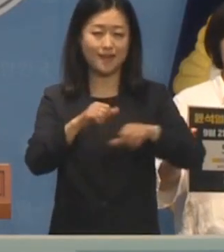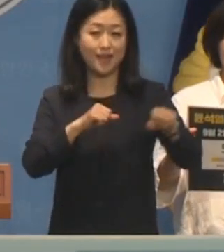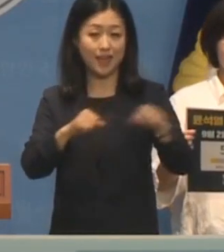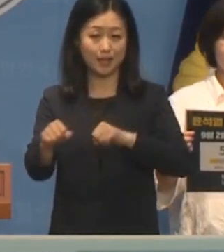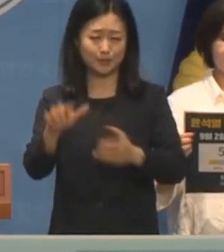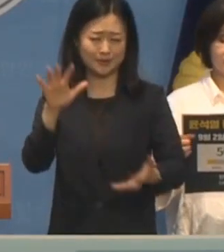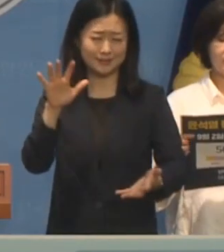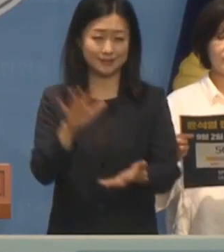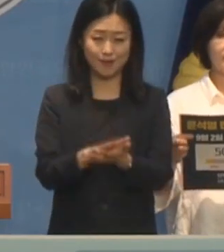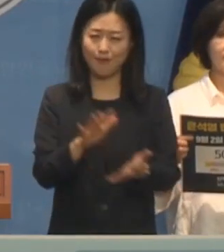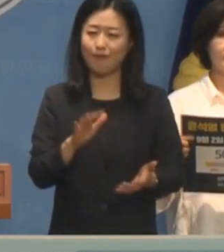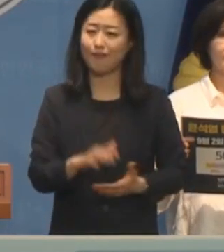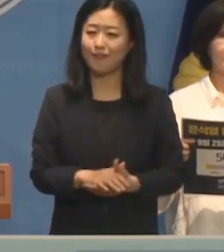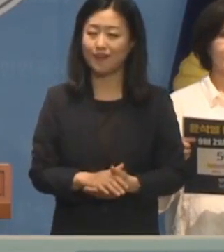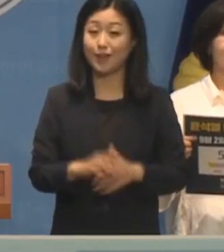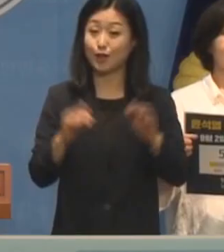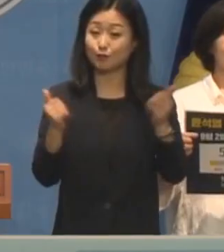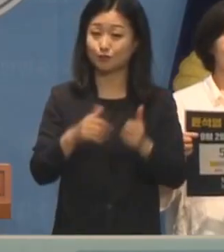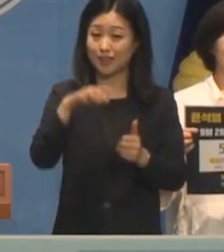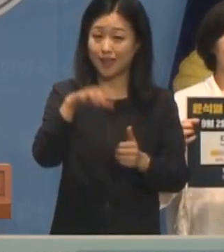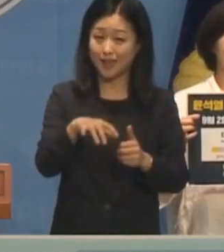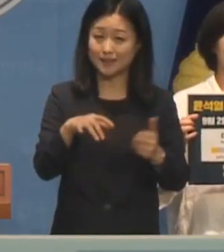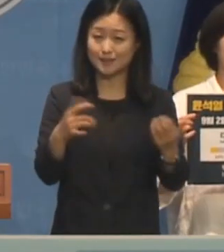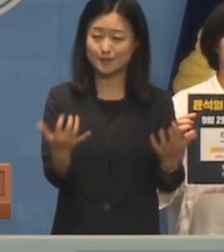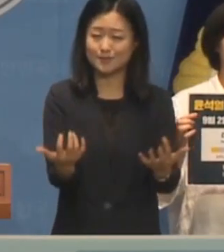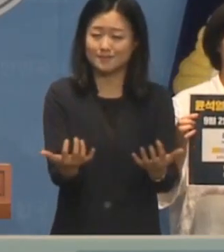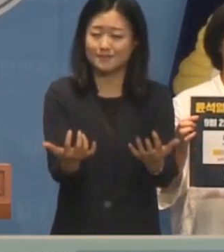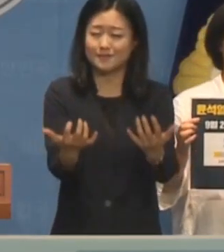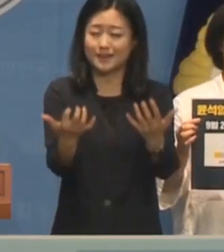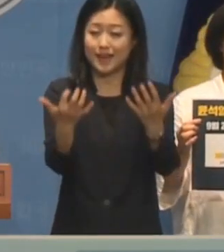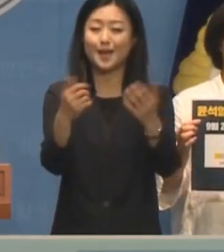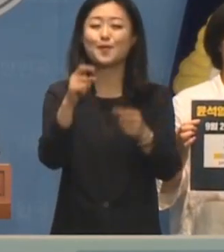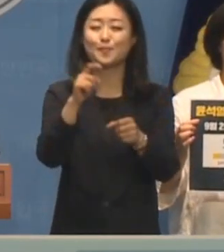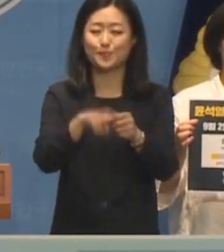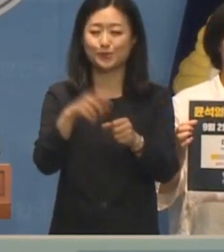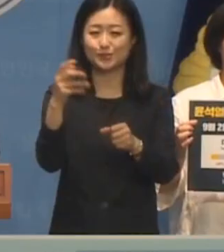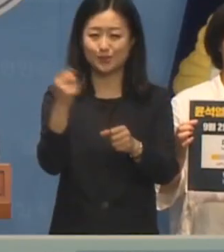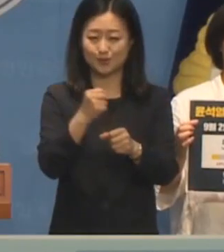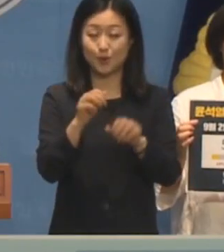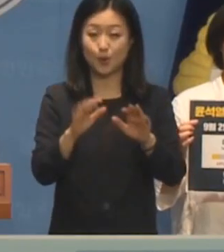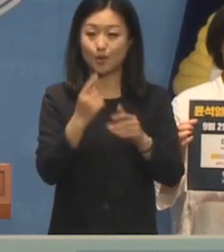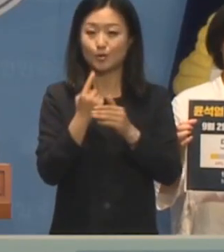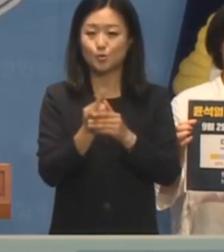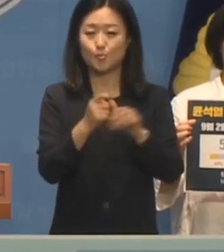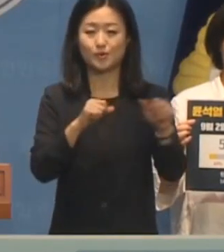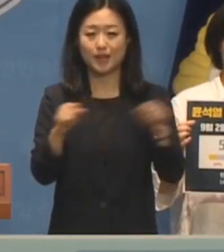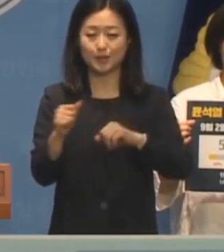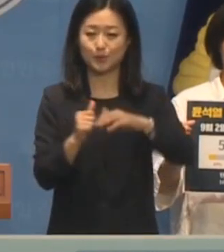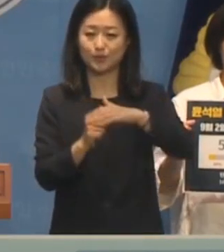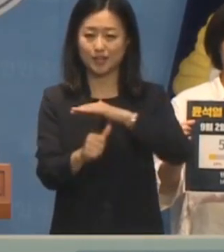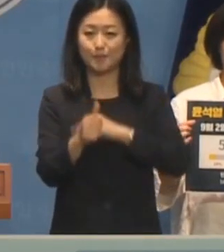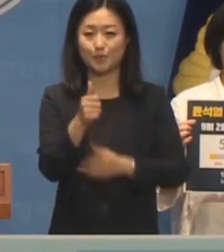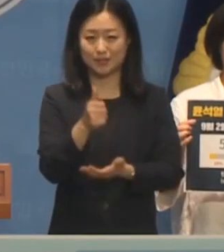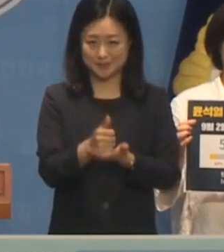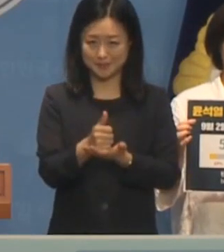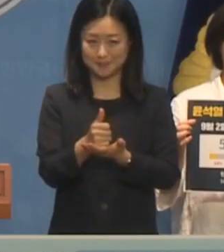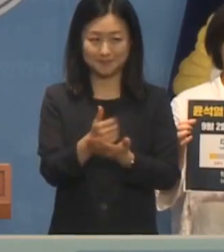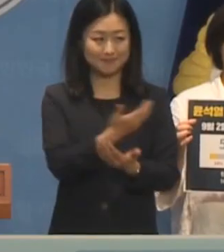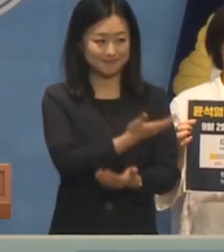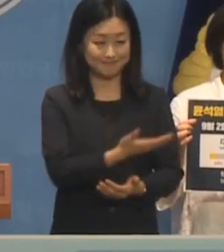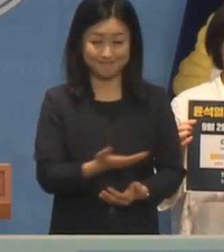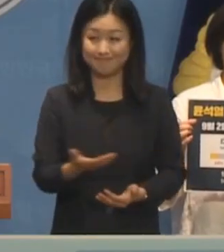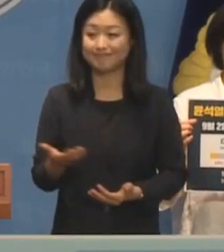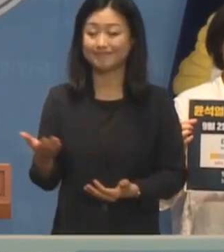이제 국회 안에서 더욱더 활활 타오르야 된다는 생각으로 이 자리에 촛불행동 상임대표님과 공동대표님들